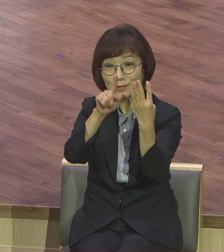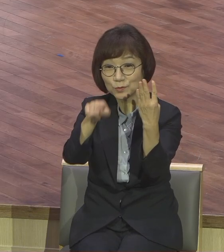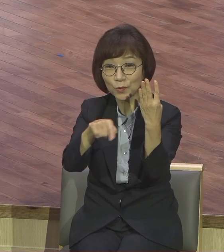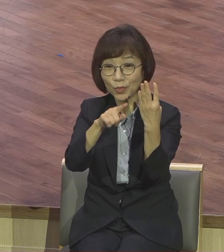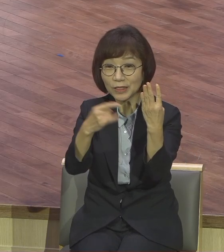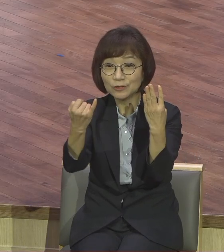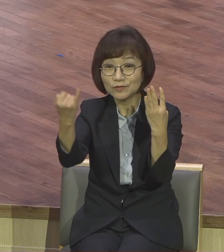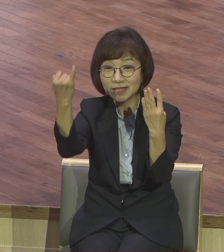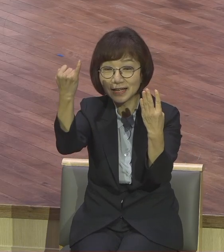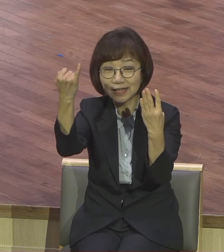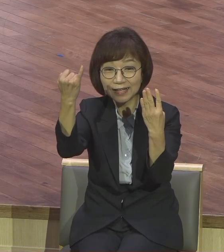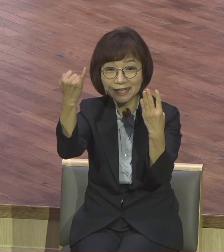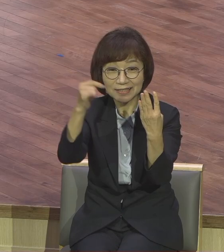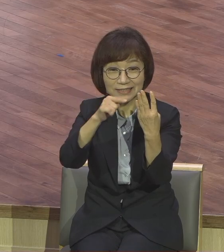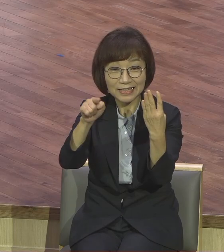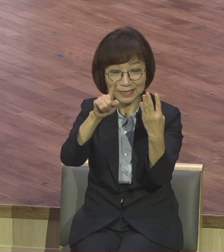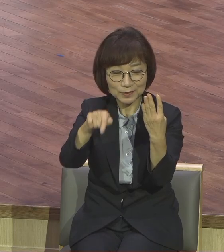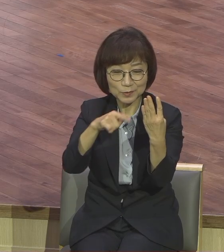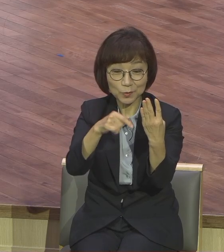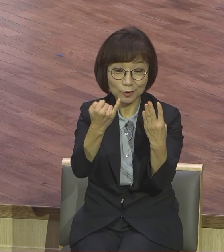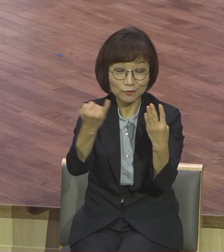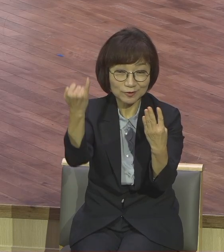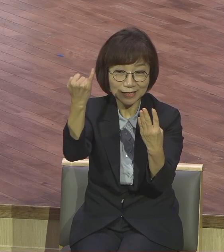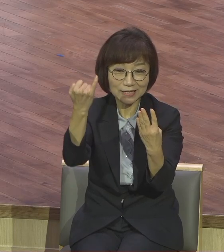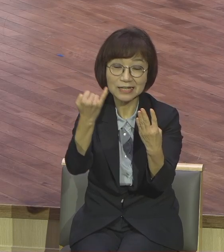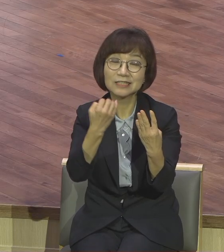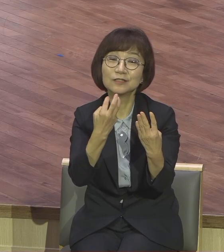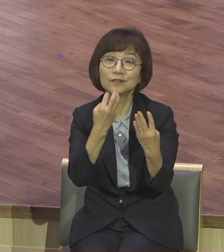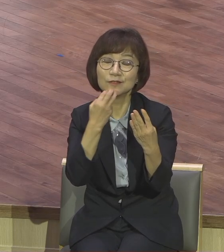누나가 여기 서울에 살고 있는데